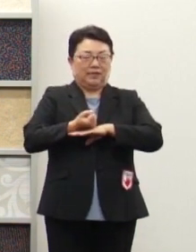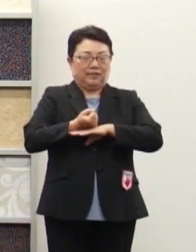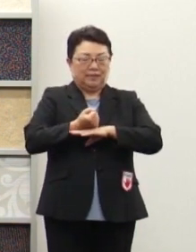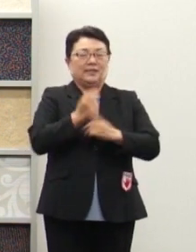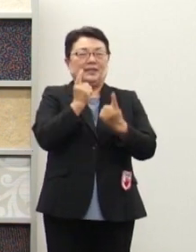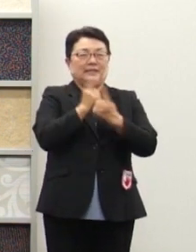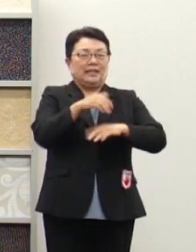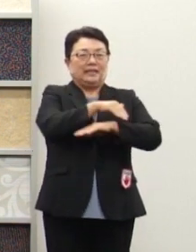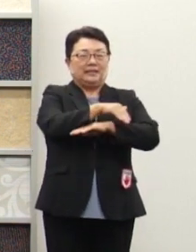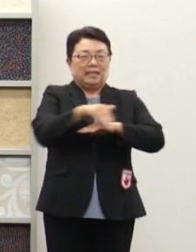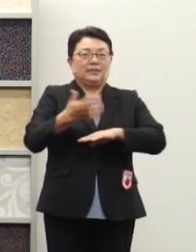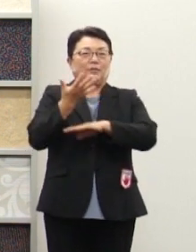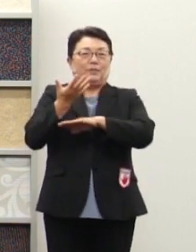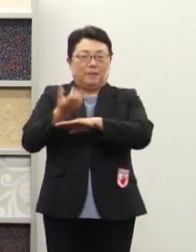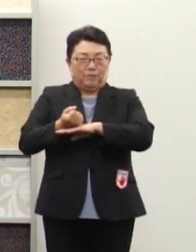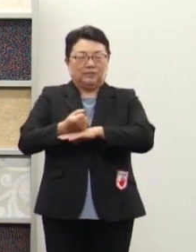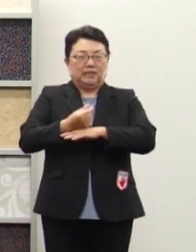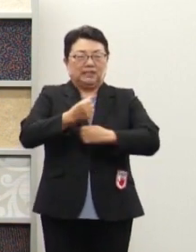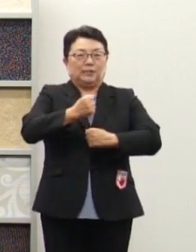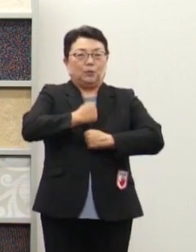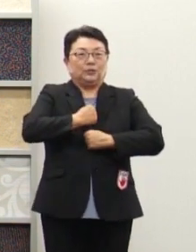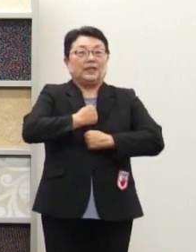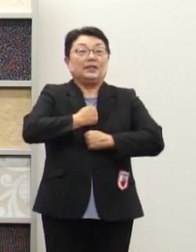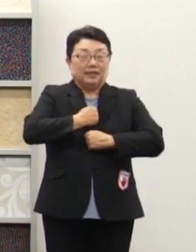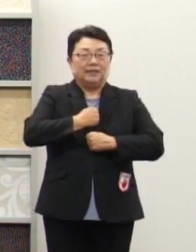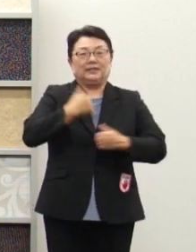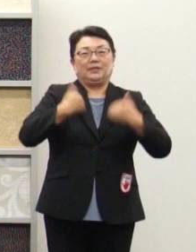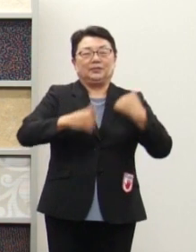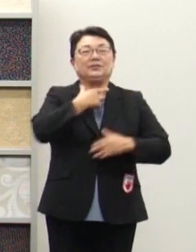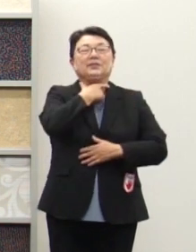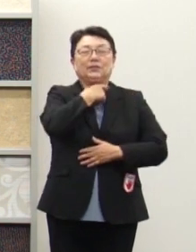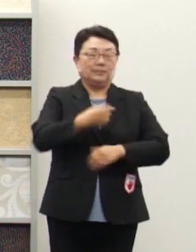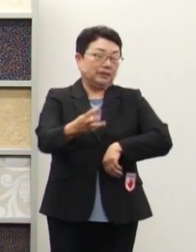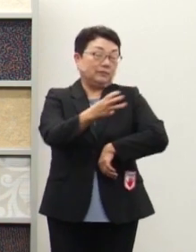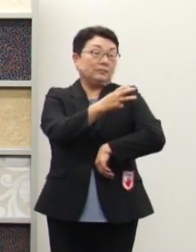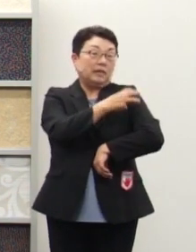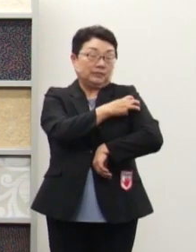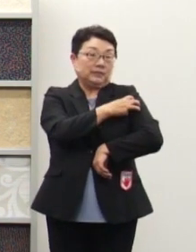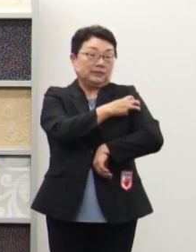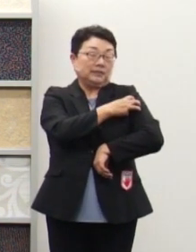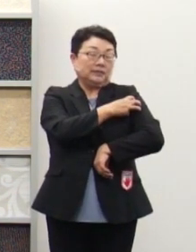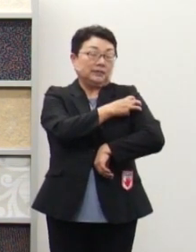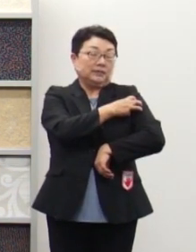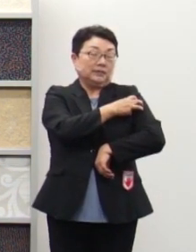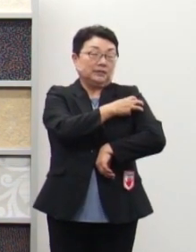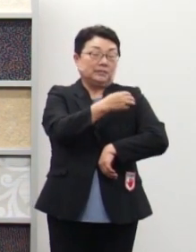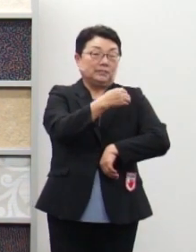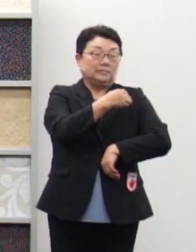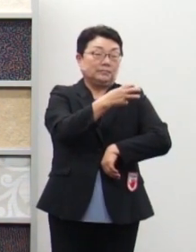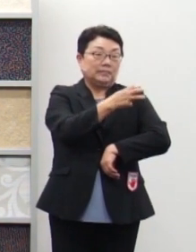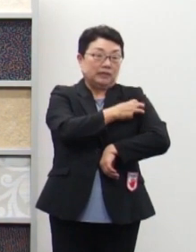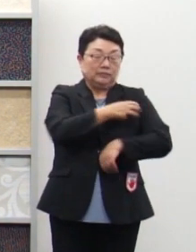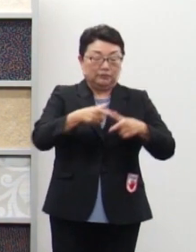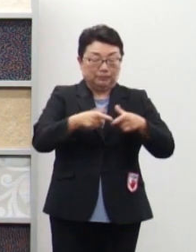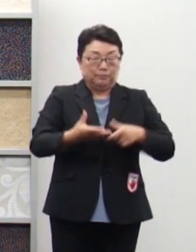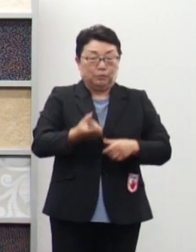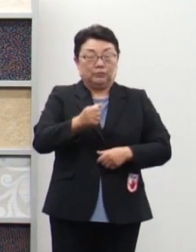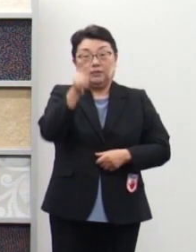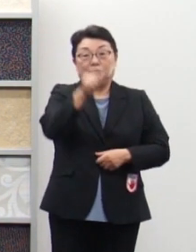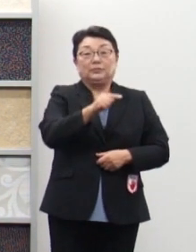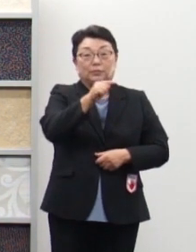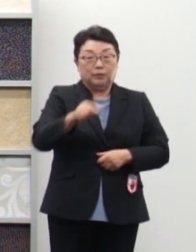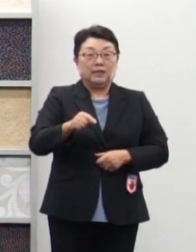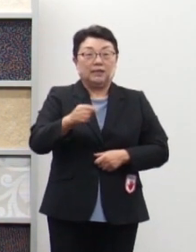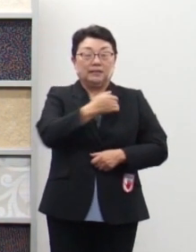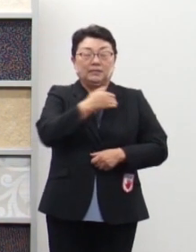対策に、重々気をつけていただき、また、ワクチン接種を受けられる、接種券をお持ちの方はです、